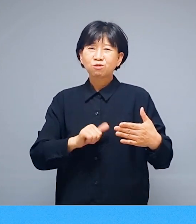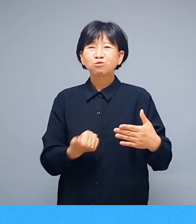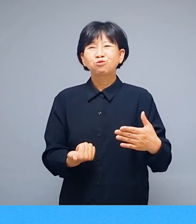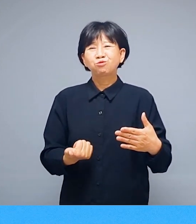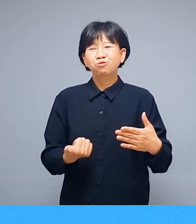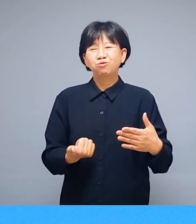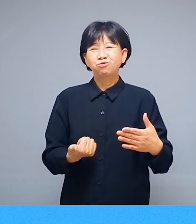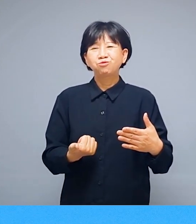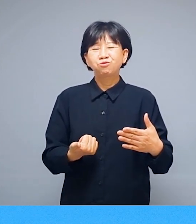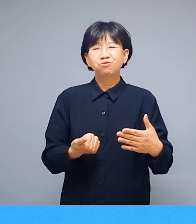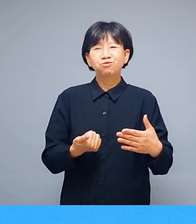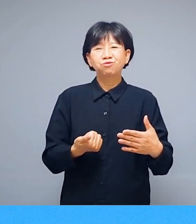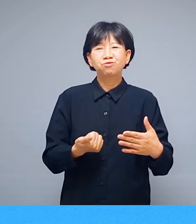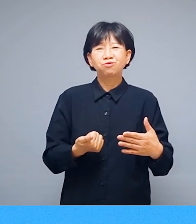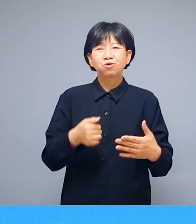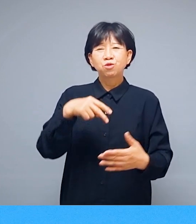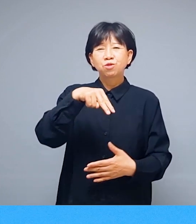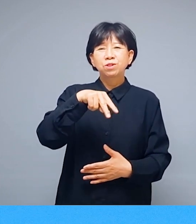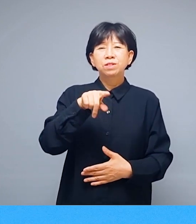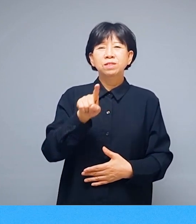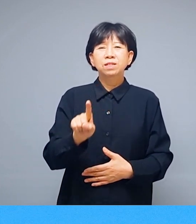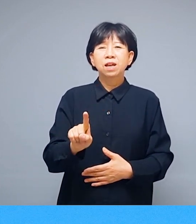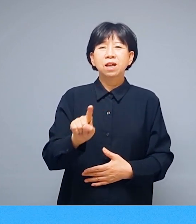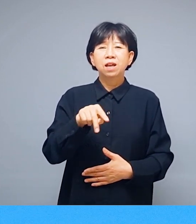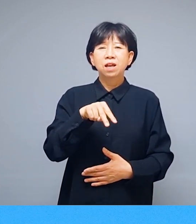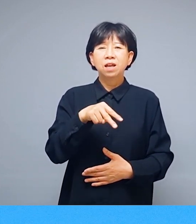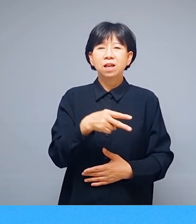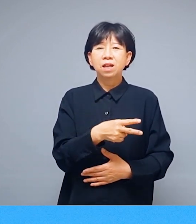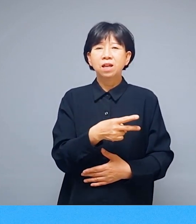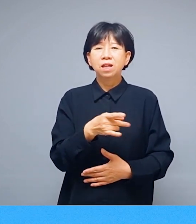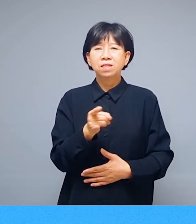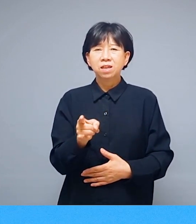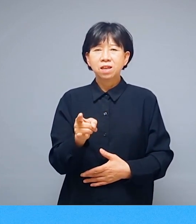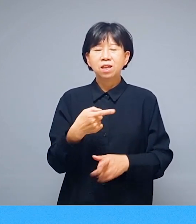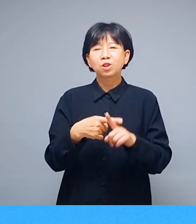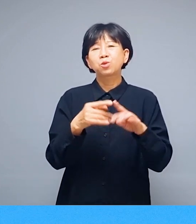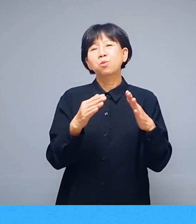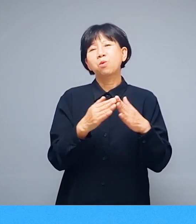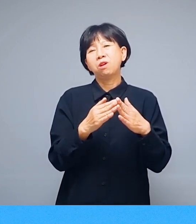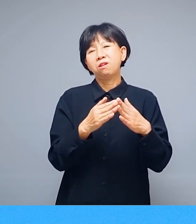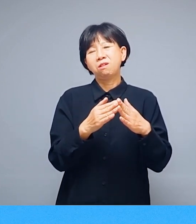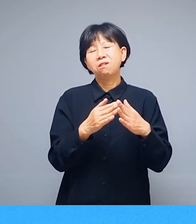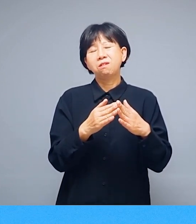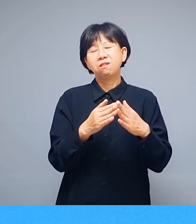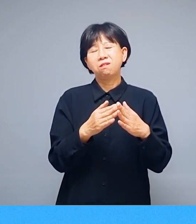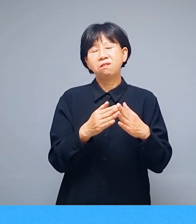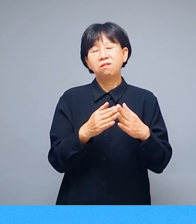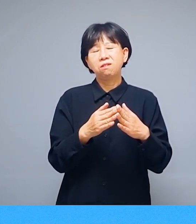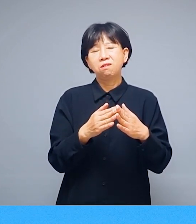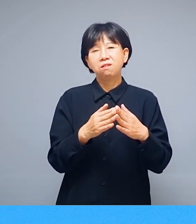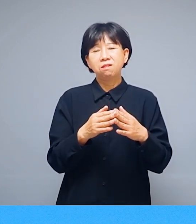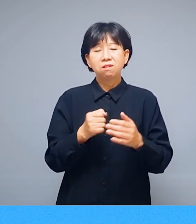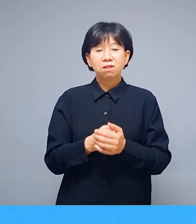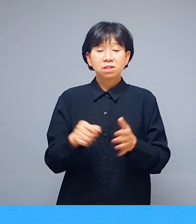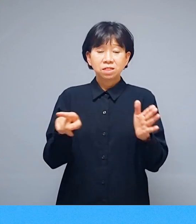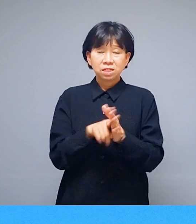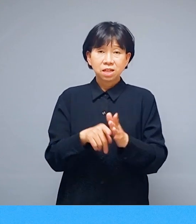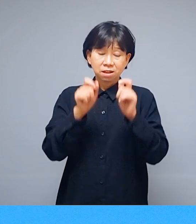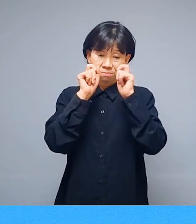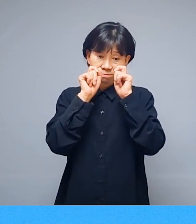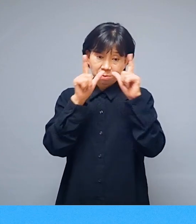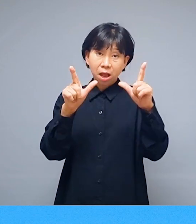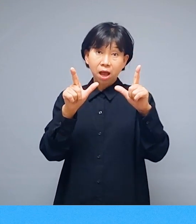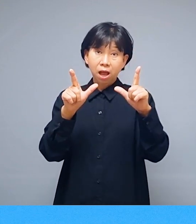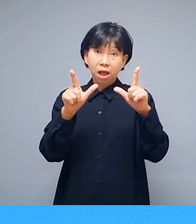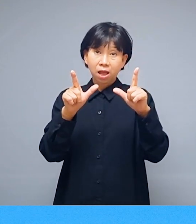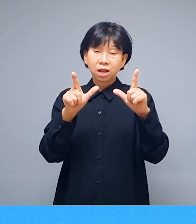우리의 신앙이 정말 깨어 있는지를 묻고 있는 겁니다. 여러분, 깨어 있다. 이게